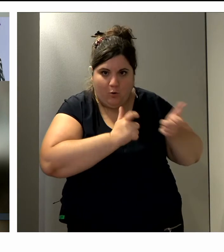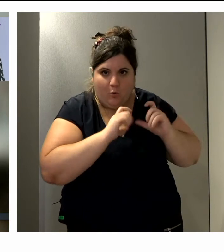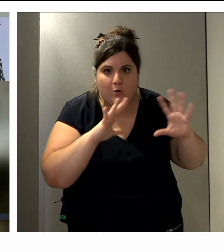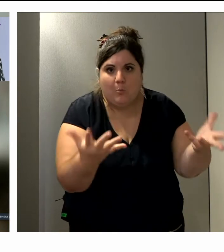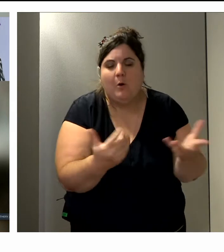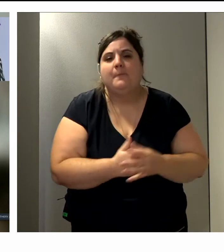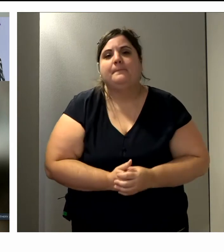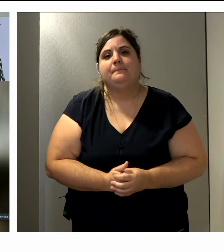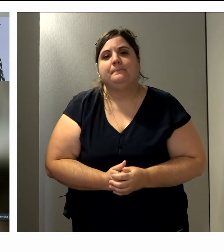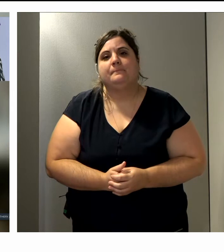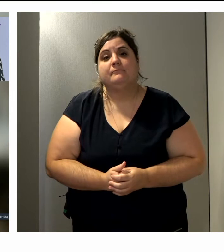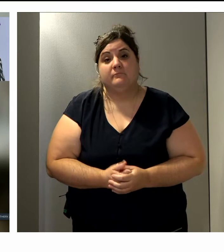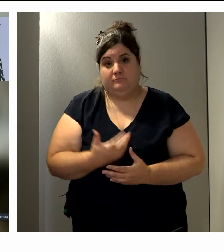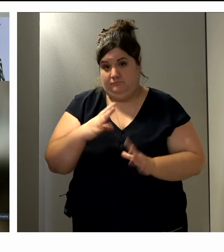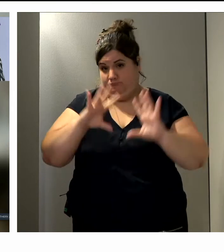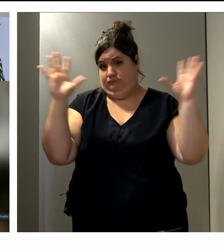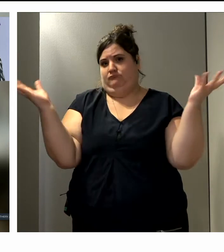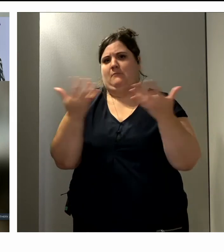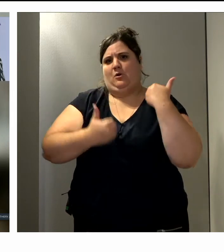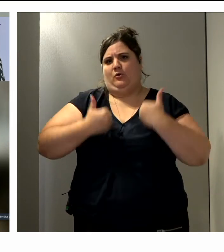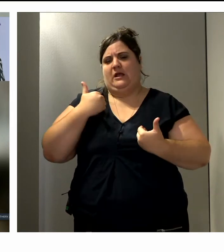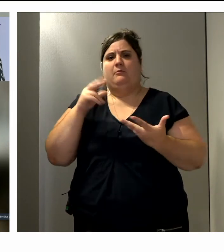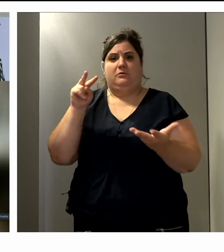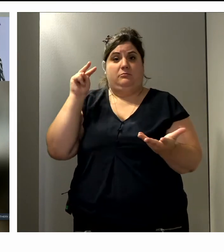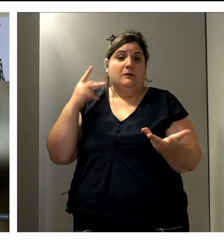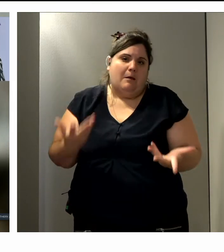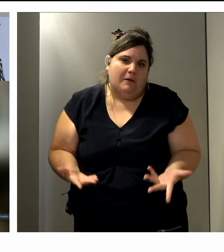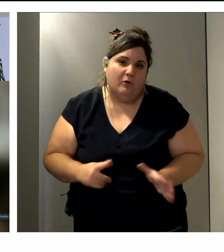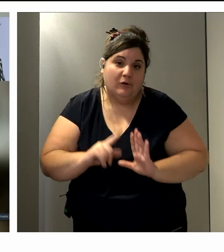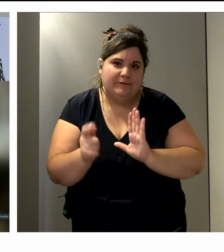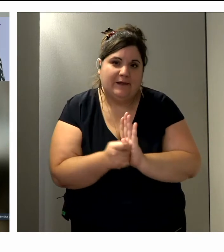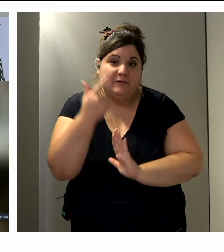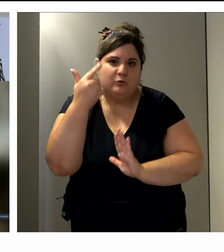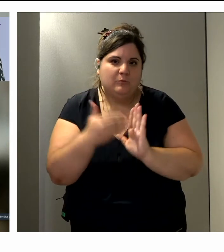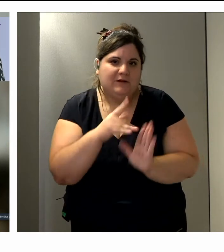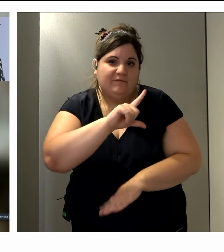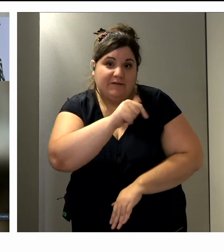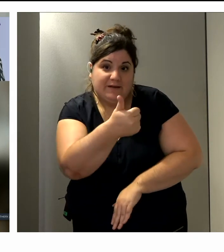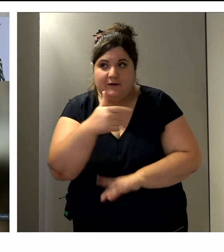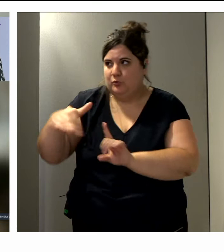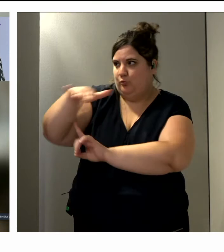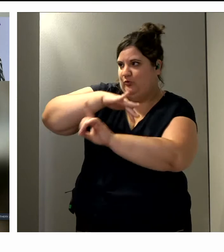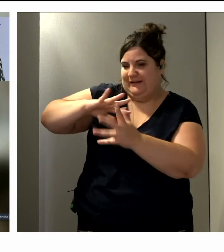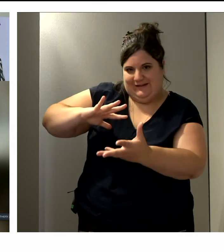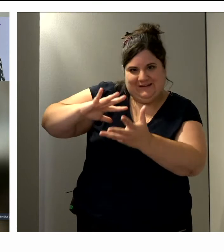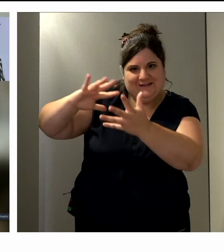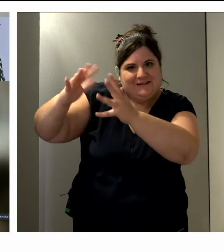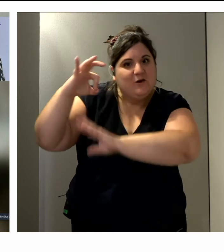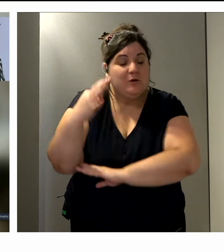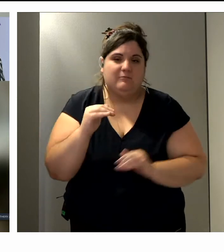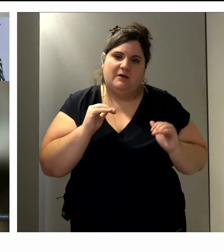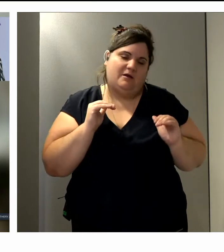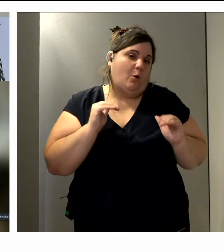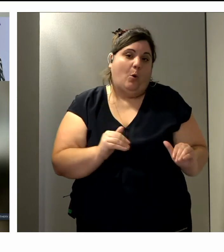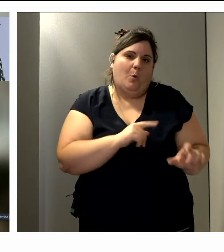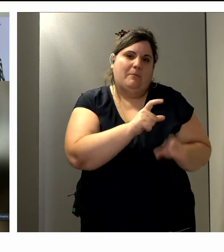handicap. Vous savez, le handicap en général, même si on est en 2021, qu'il y a des évolutions sociales, ça fait encore peur. C'est plus vrai quand vous avez un